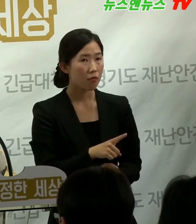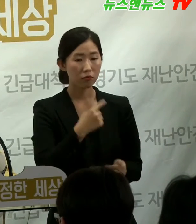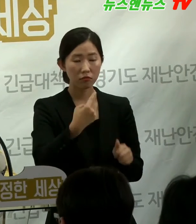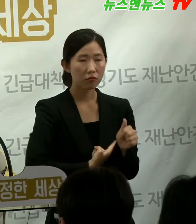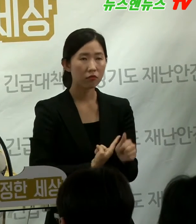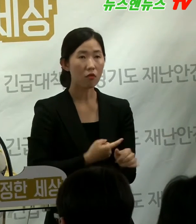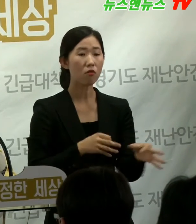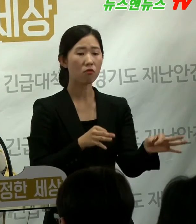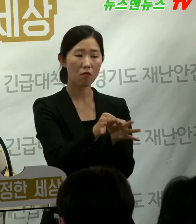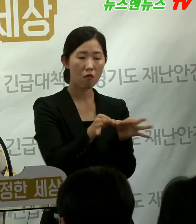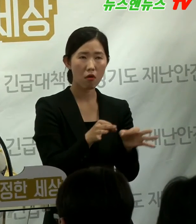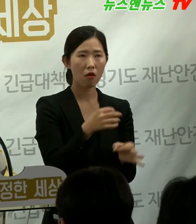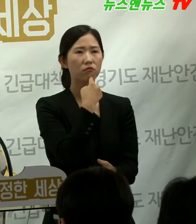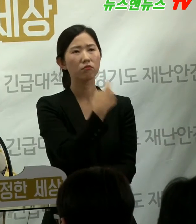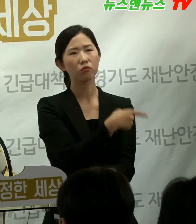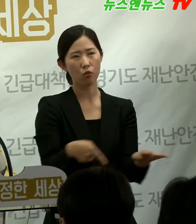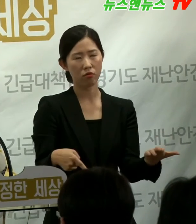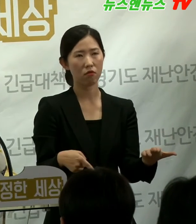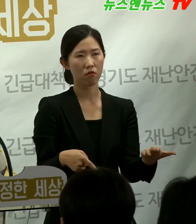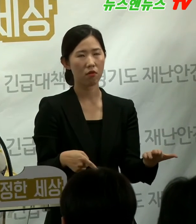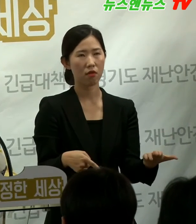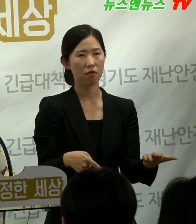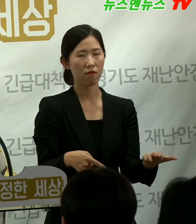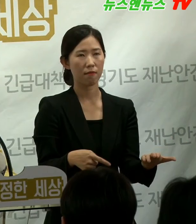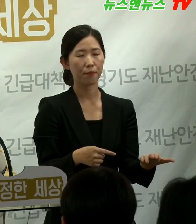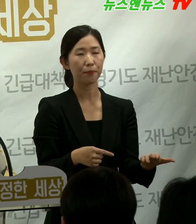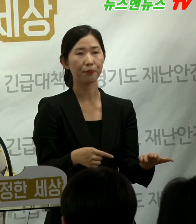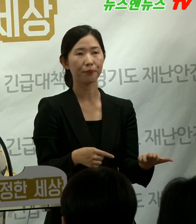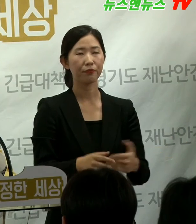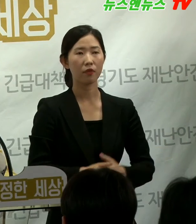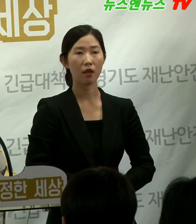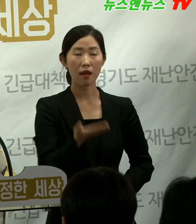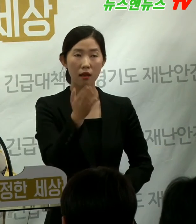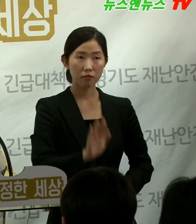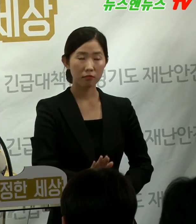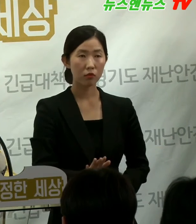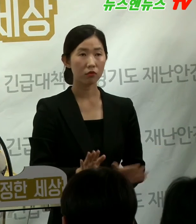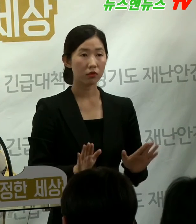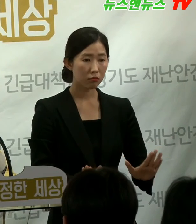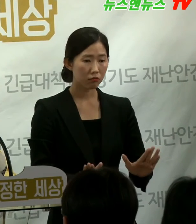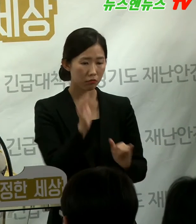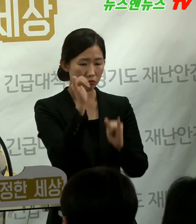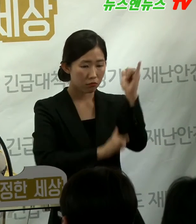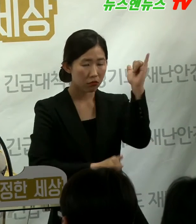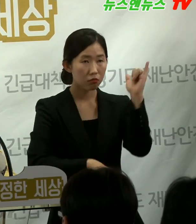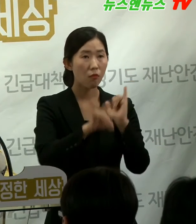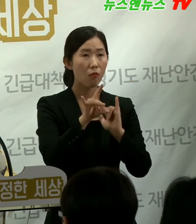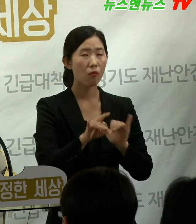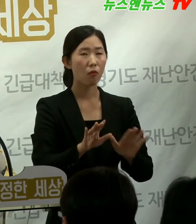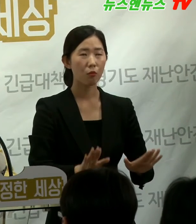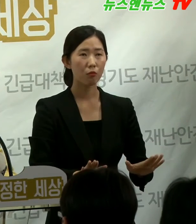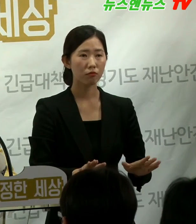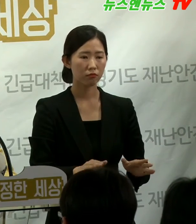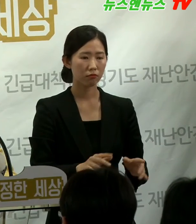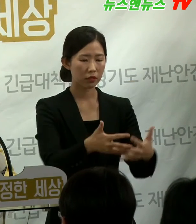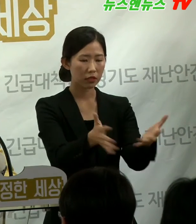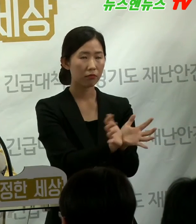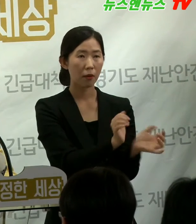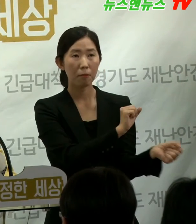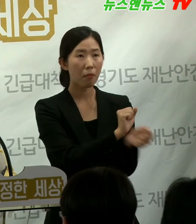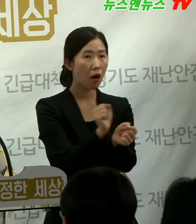피해가 발생합니다. 그러나 우리가 미중미의 집단 감염 사태를 맞이해서